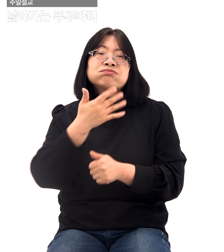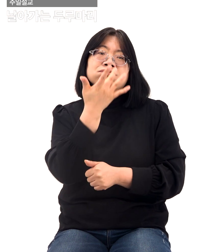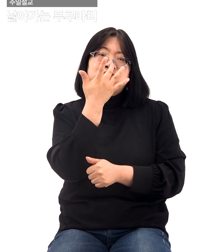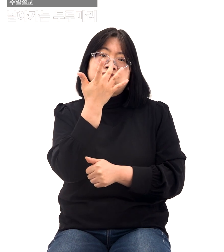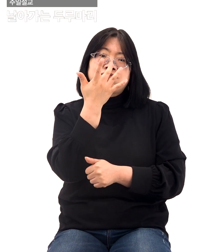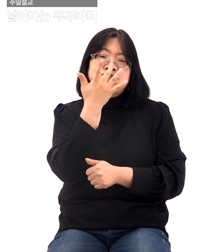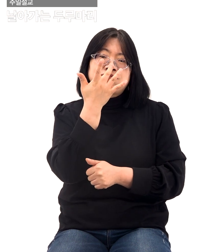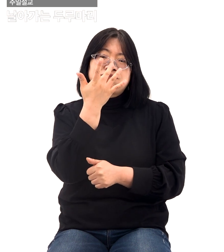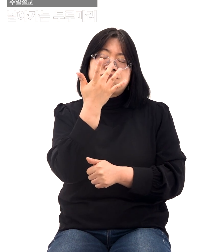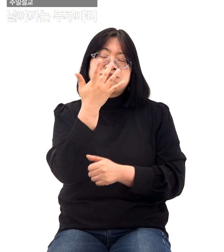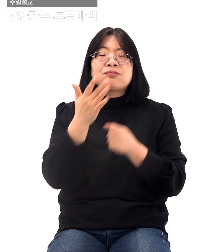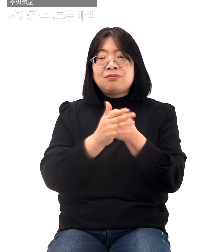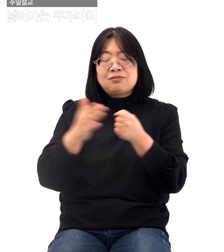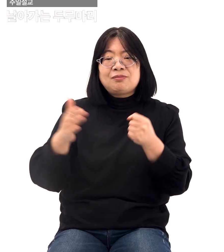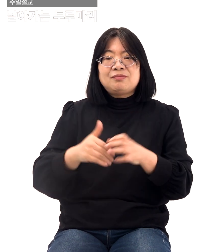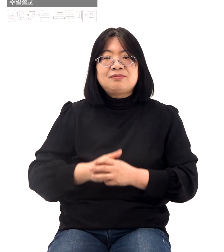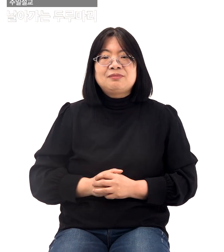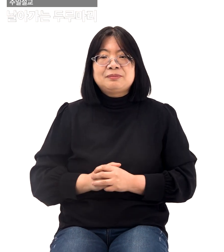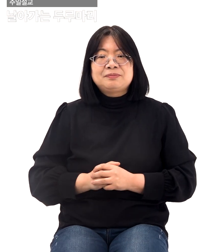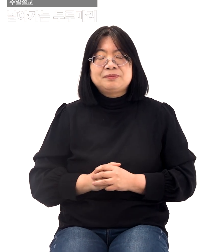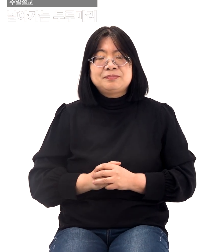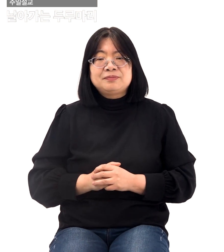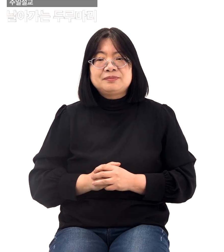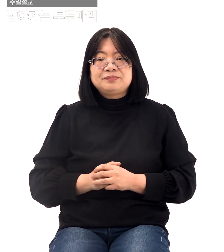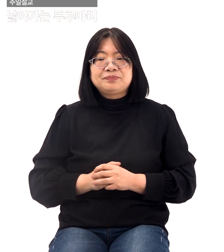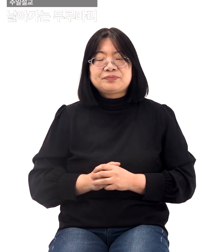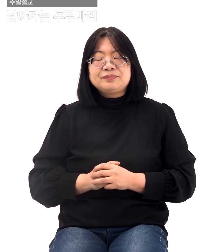않게 받아들여지던 시대다 그 말이에요.